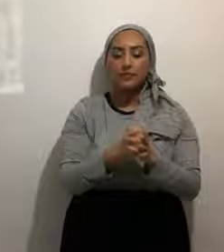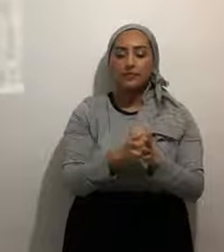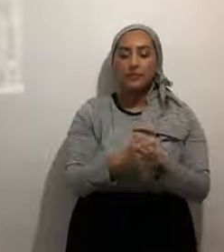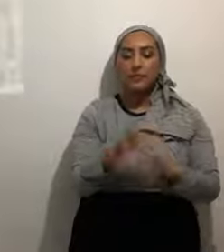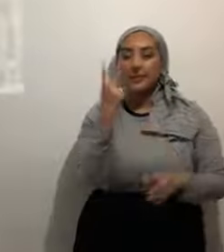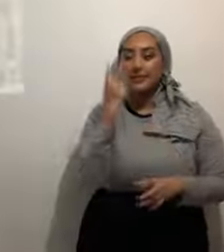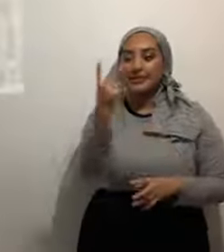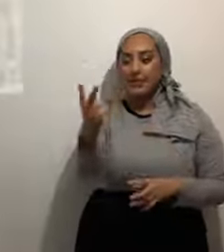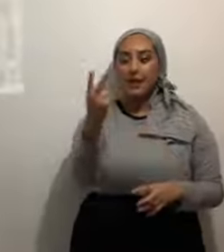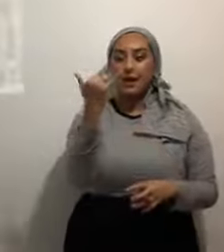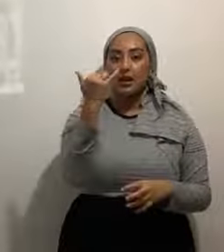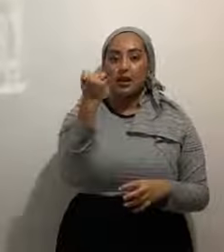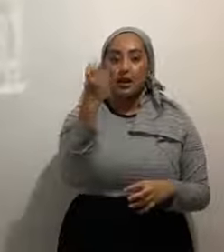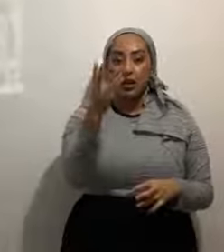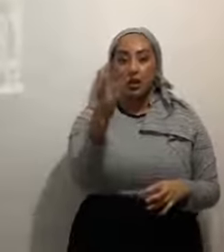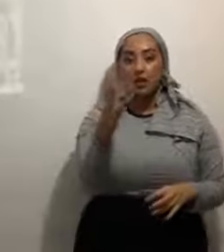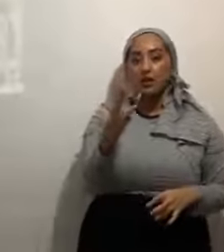a Yahshua...